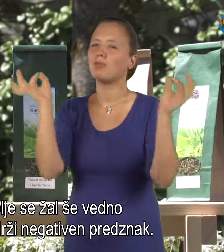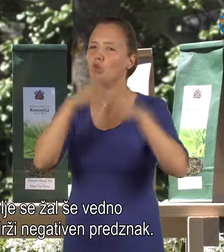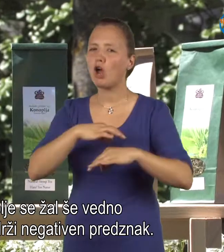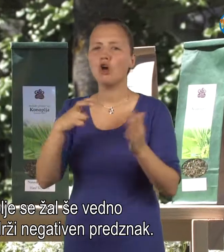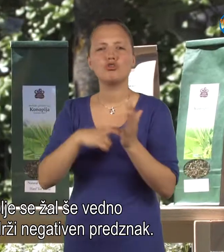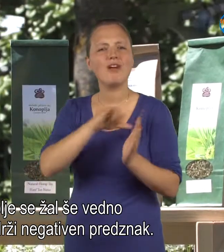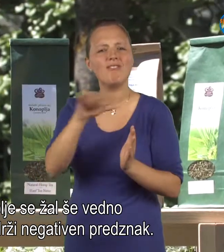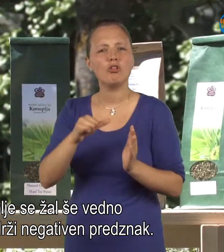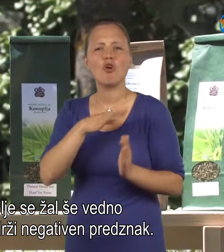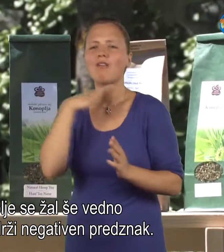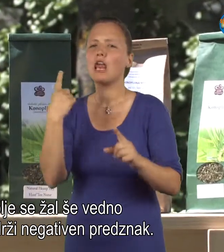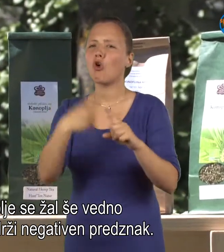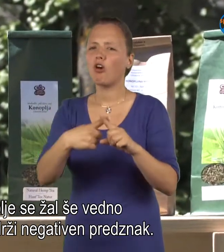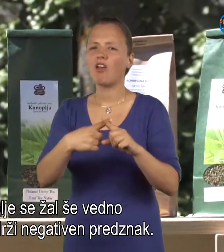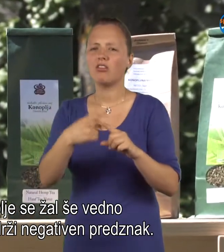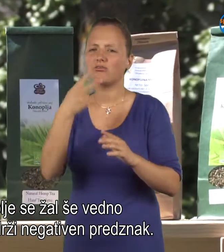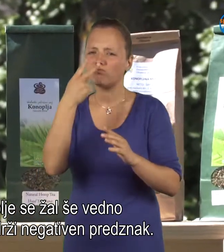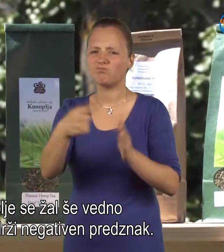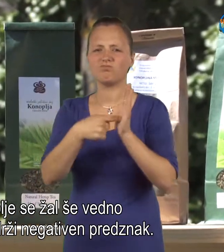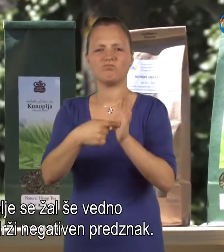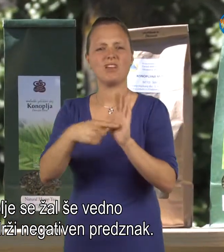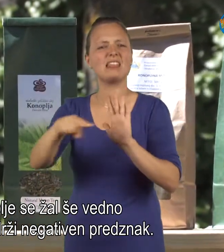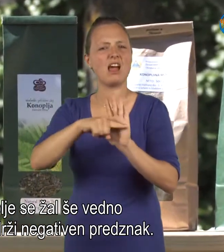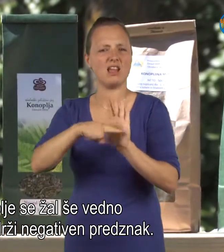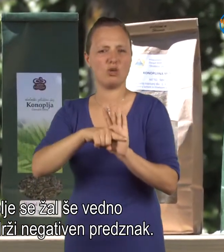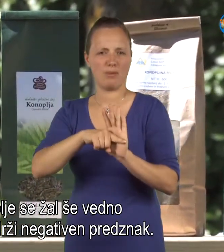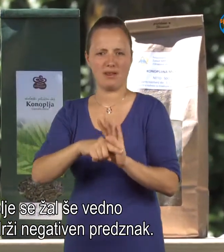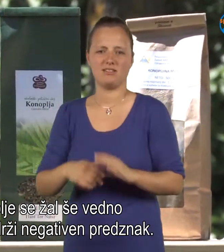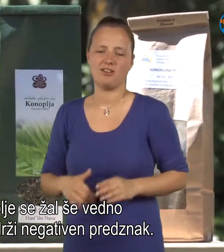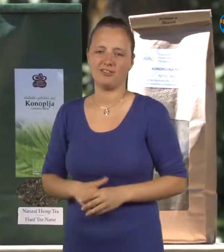žal še vedno velikokrat drži negativen predznak.